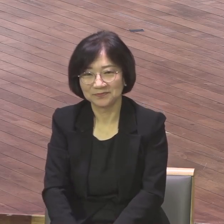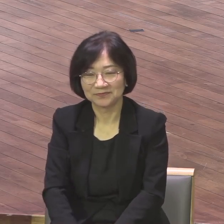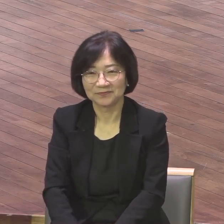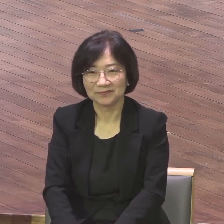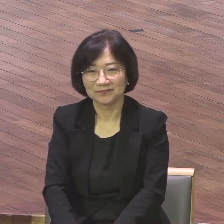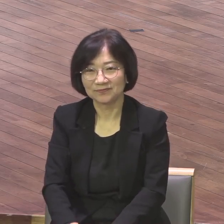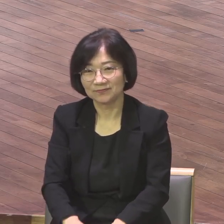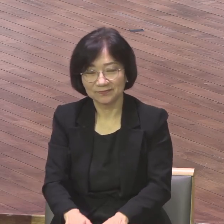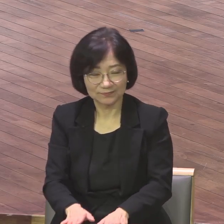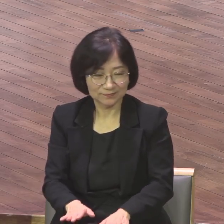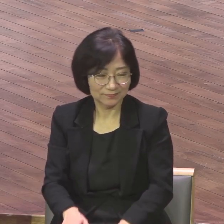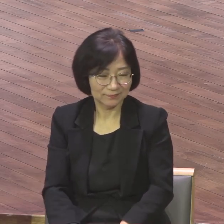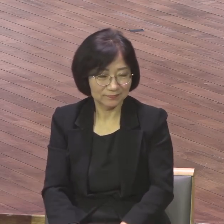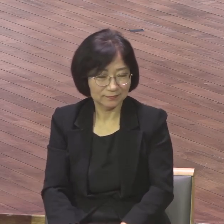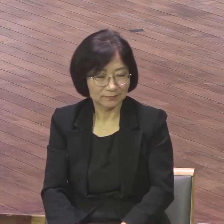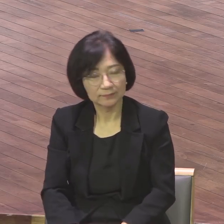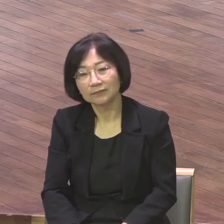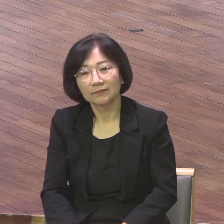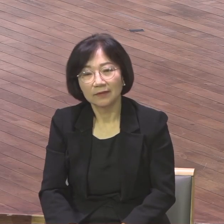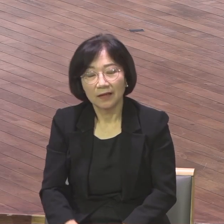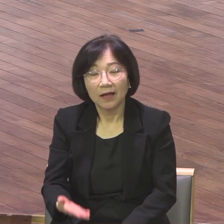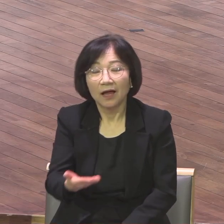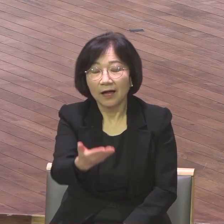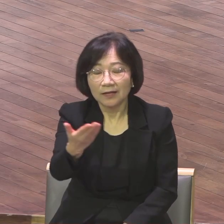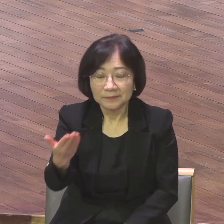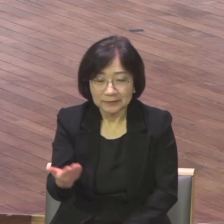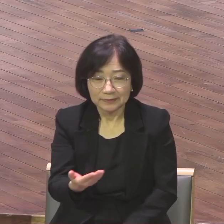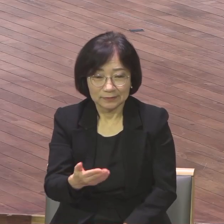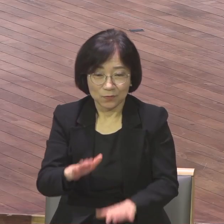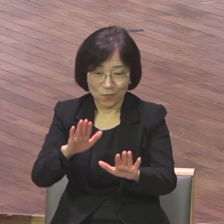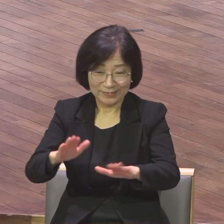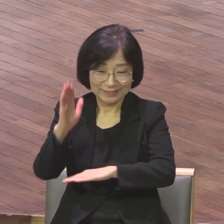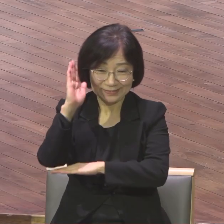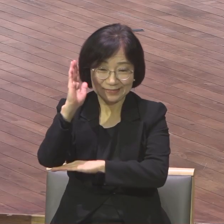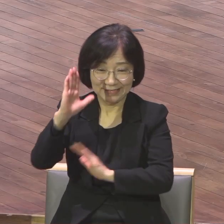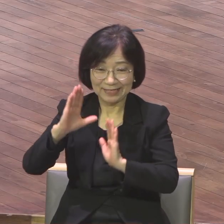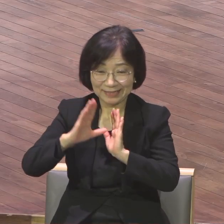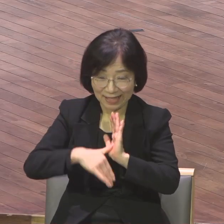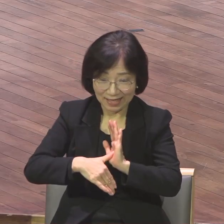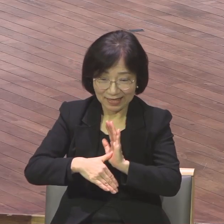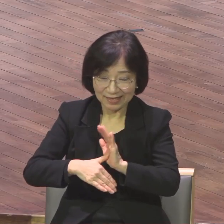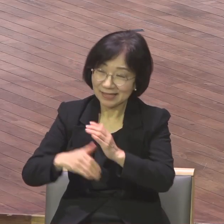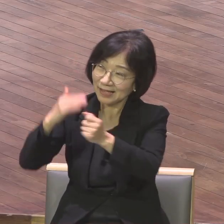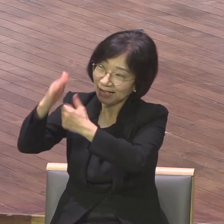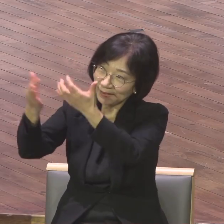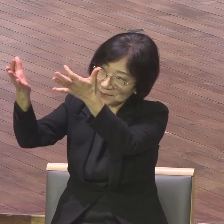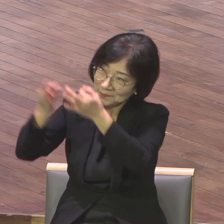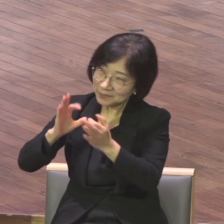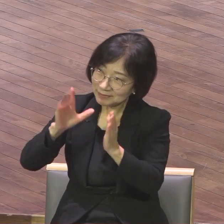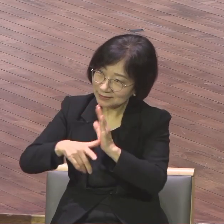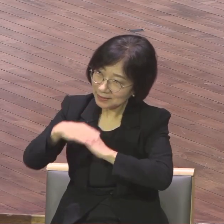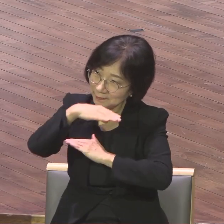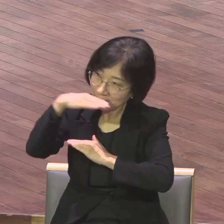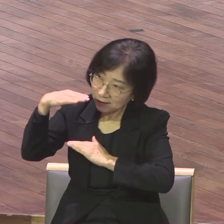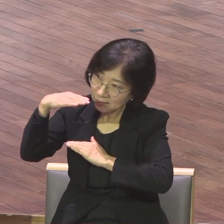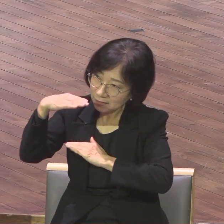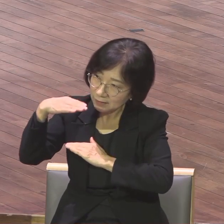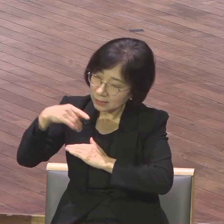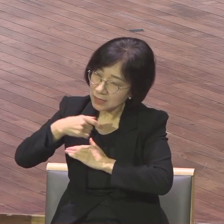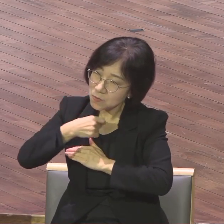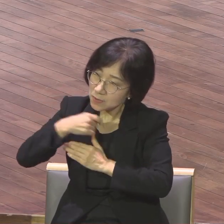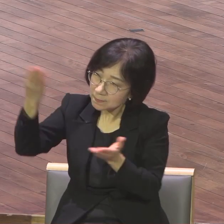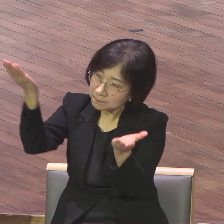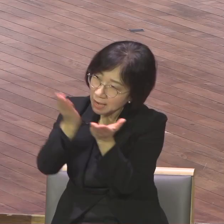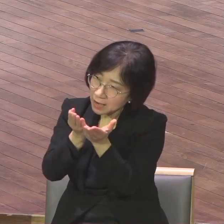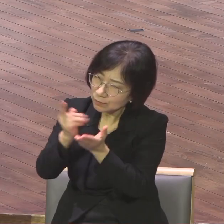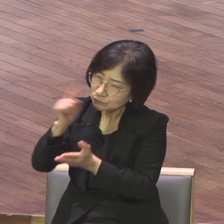본문의 말씀을 통해 영계모는 성도들은 어떤 것이 하나님 앞에 합당한 삶인가 새롭게